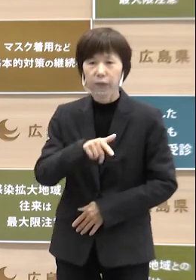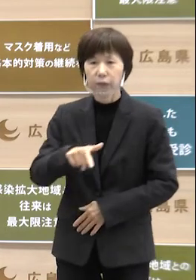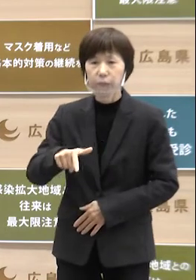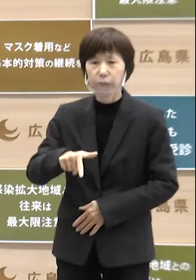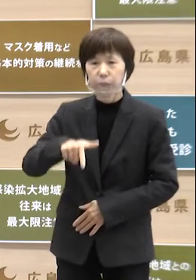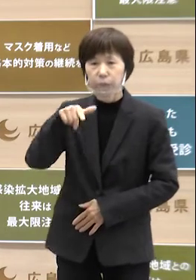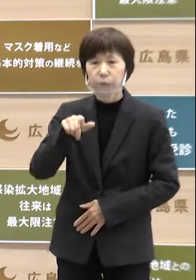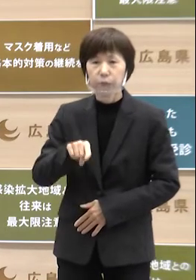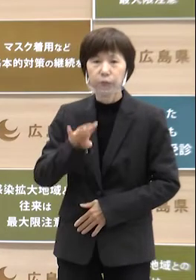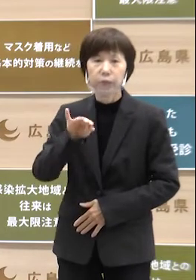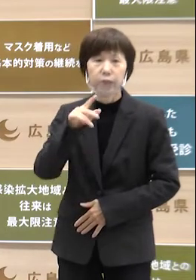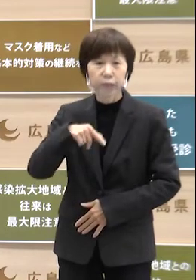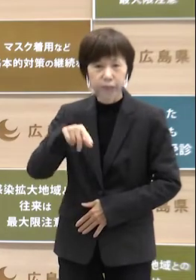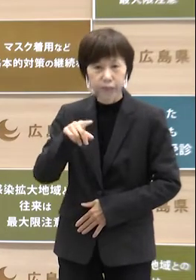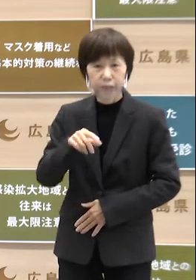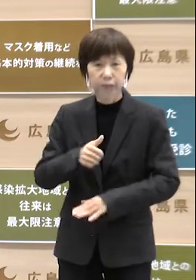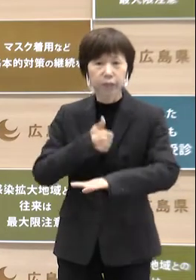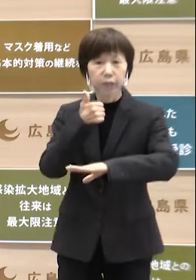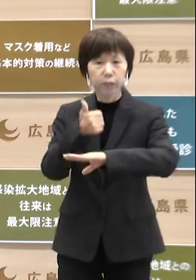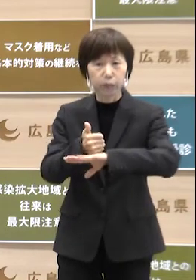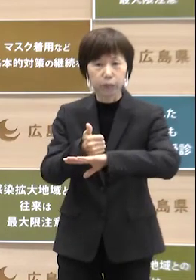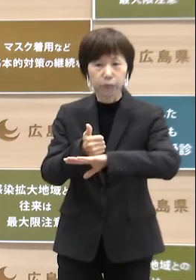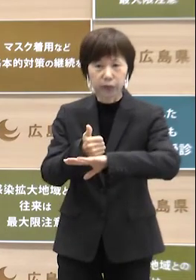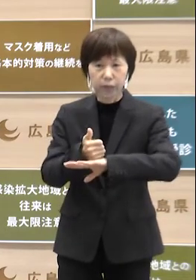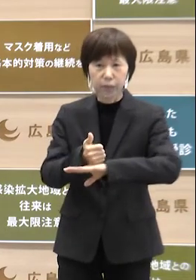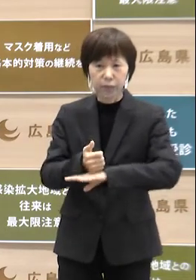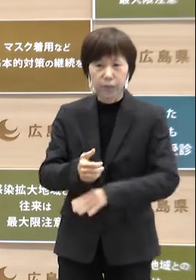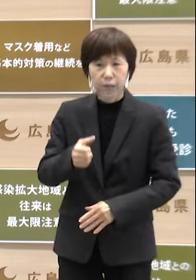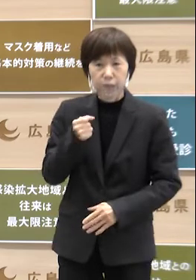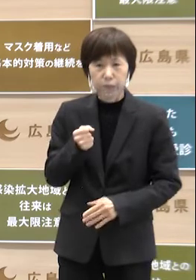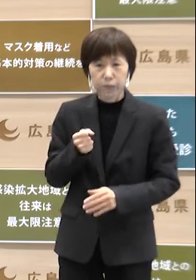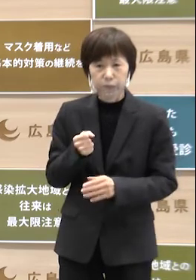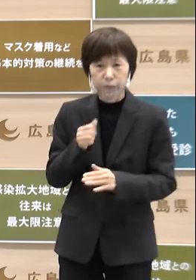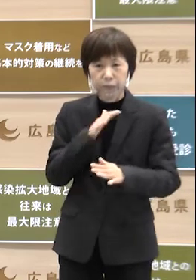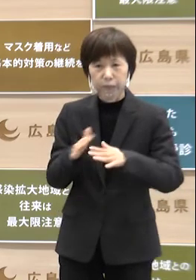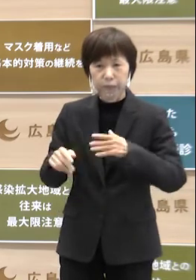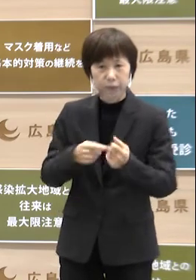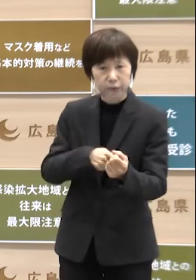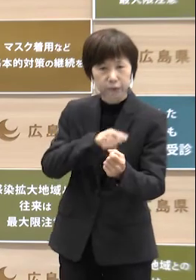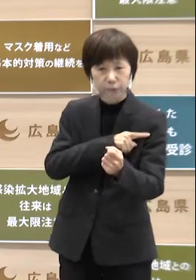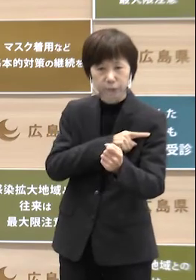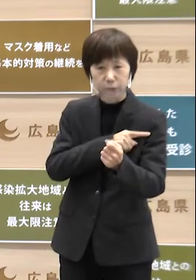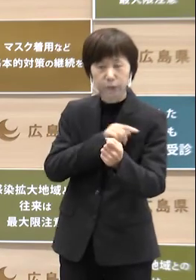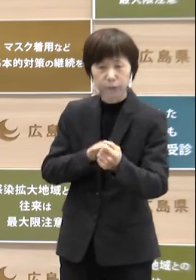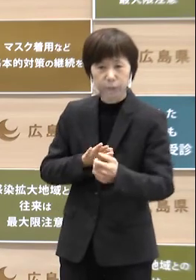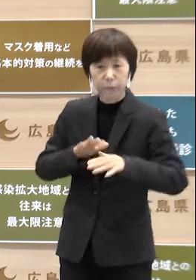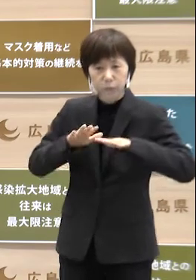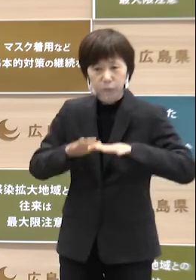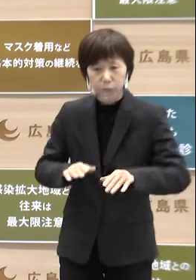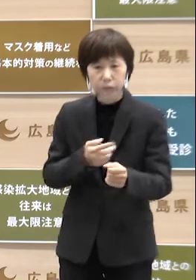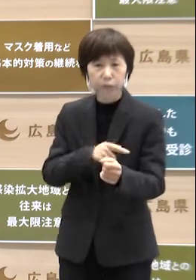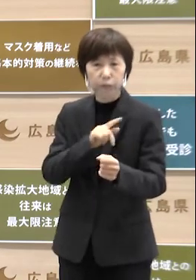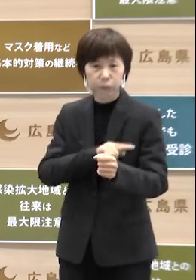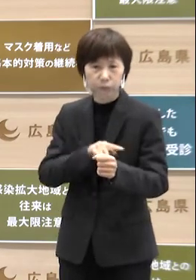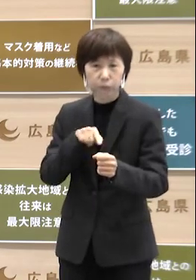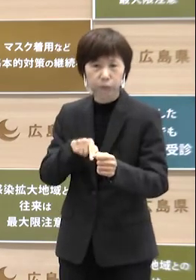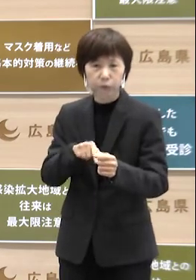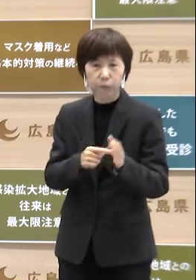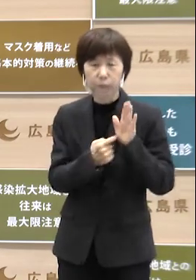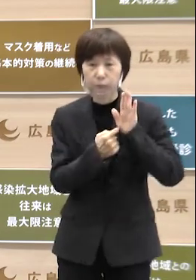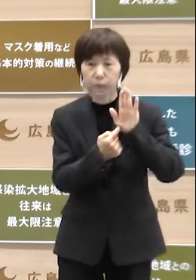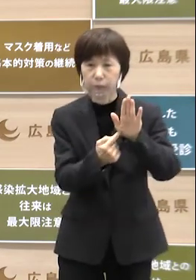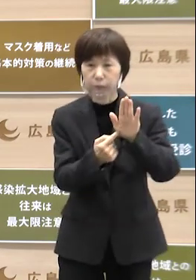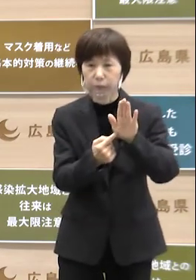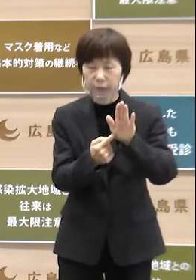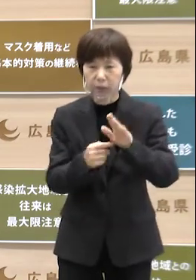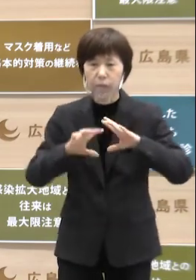が、核戦力を念頭に抑止力を特別警戒態勢に引き上げるよう命じるなど、国際社会で緊張感が高